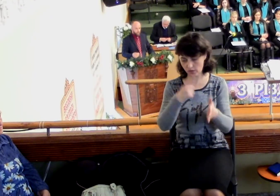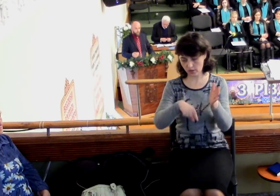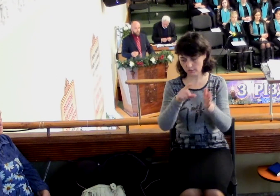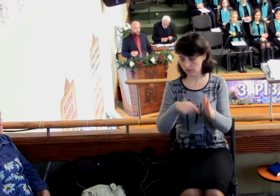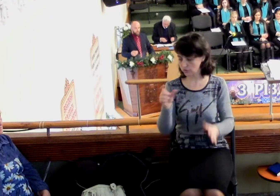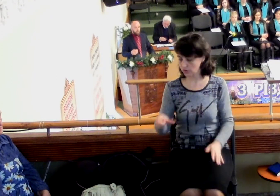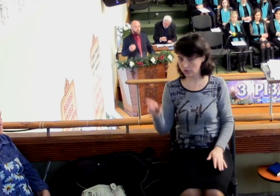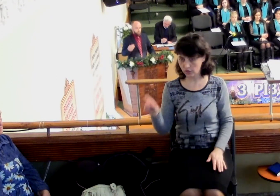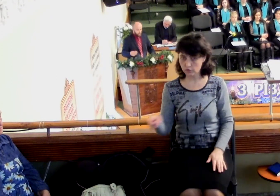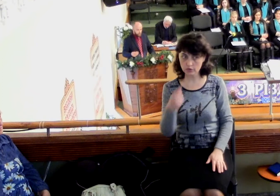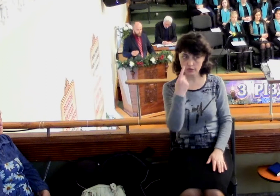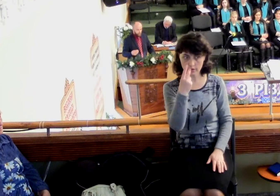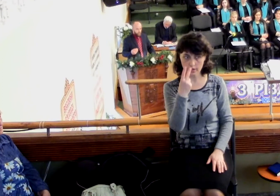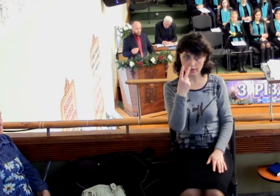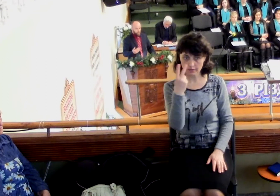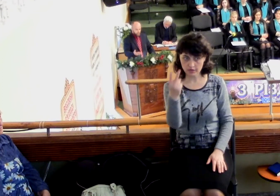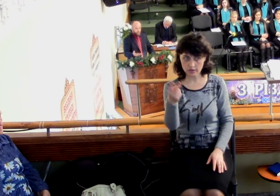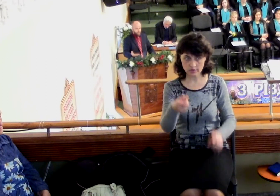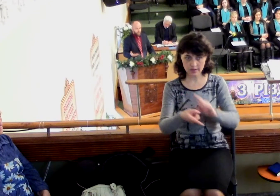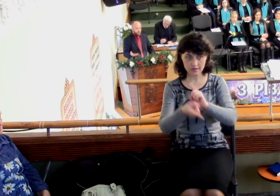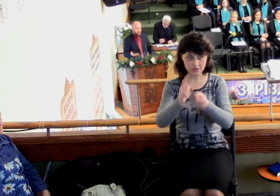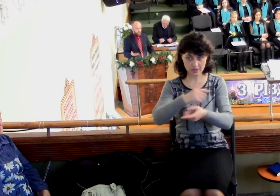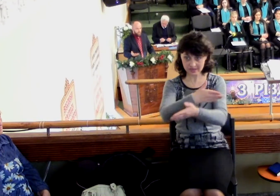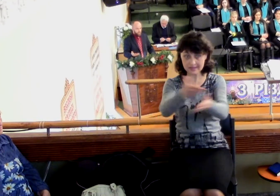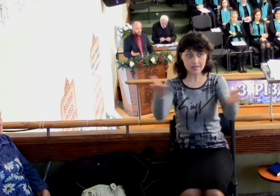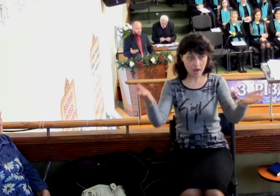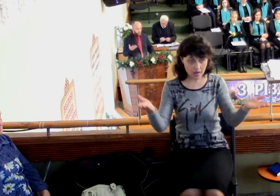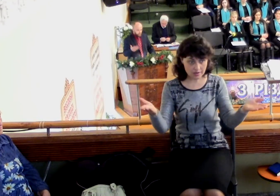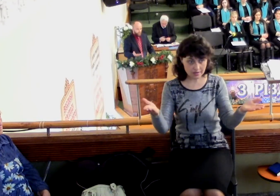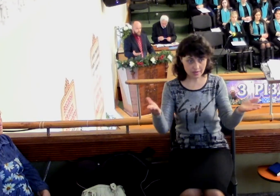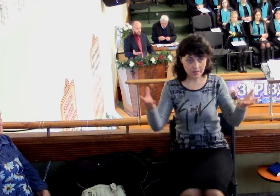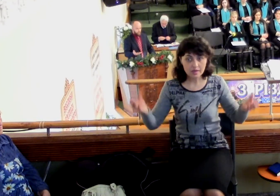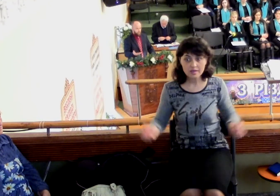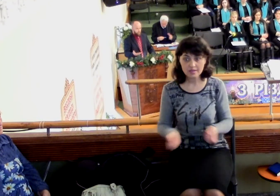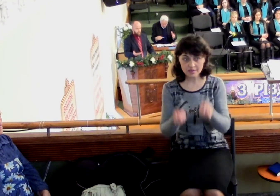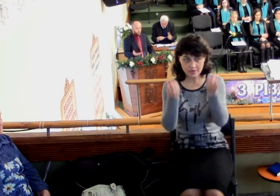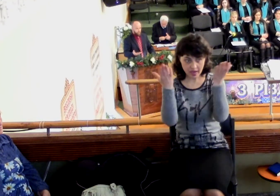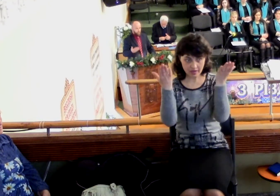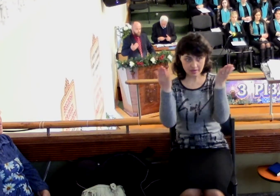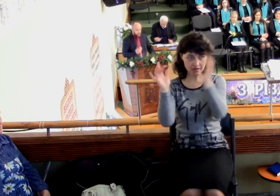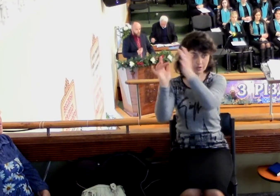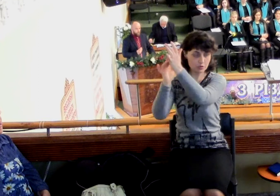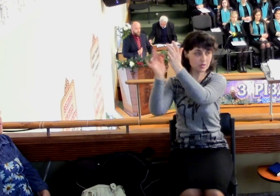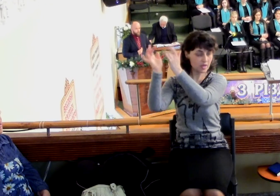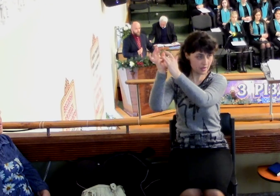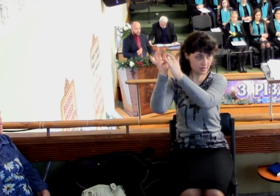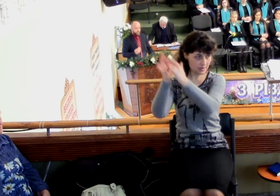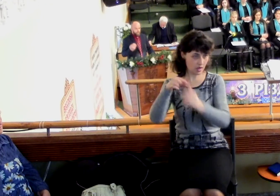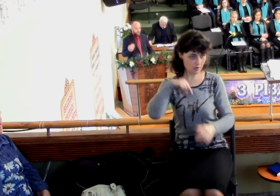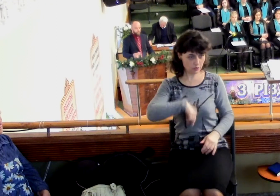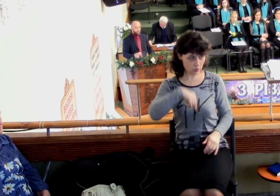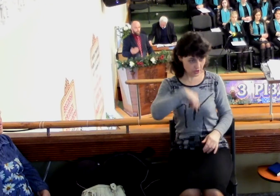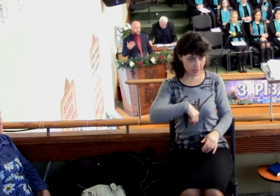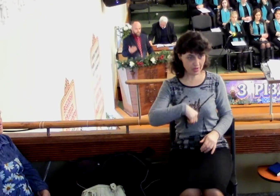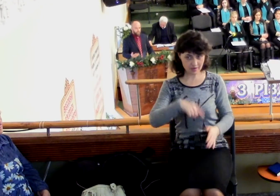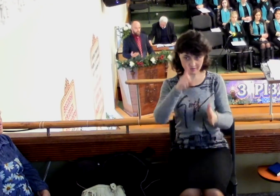давно. Для чего пришел? Чтобы зажечь нас, чтобы дать нам его, чтобы снова и снова это